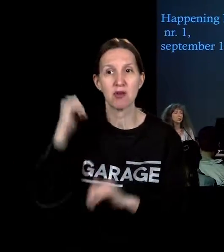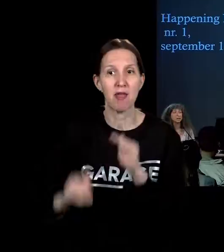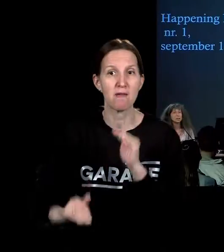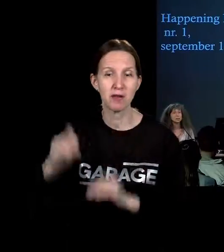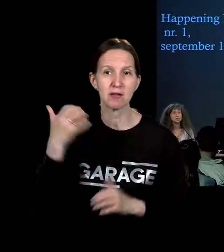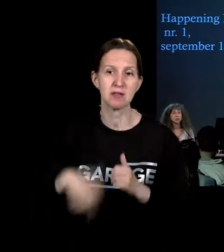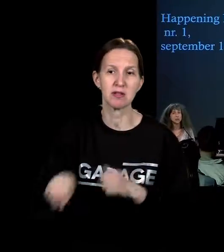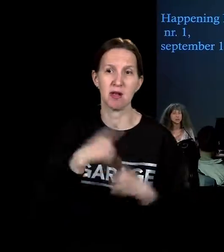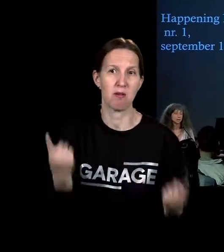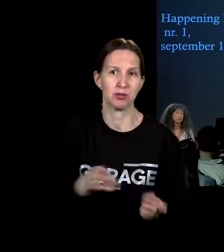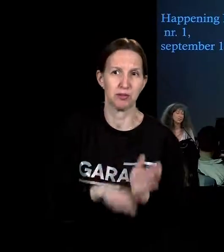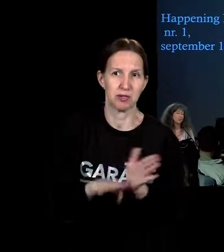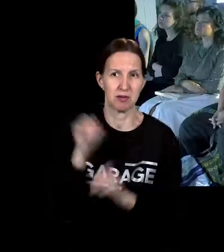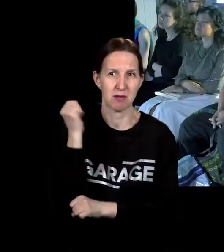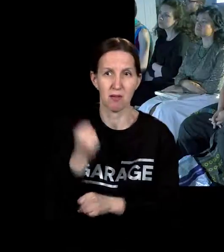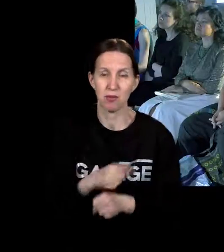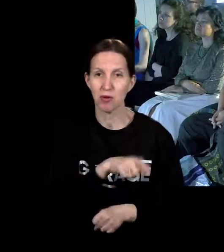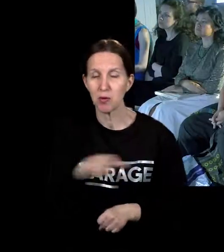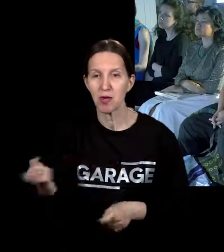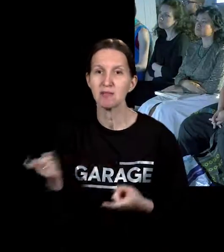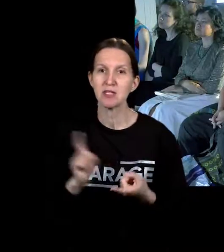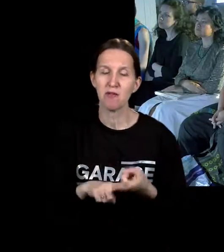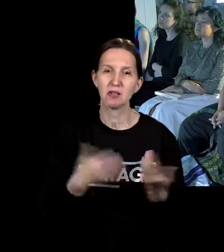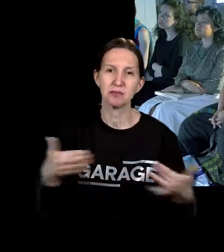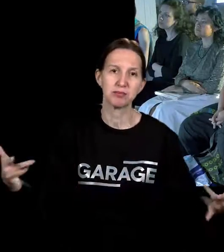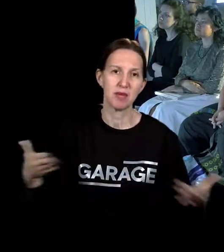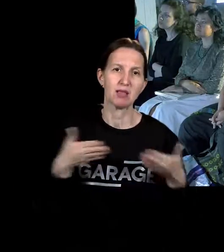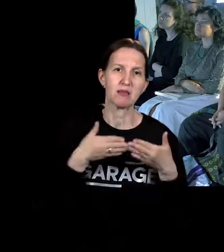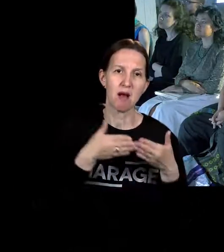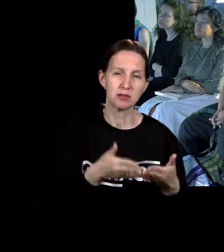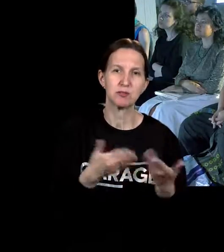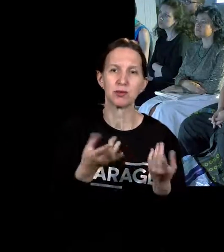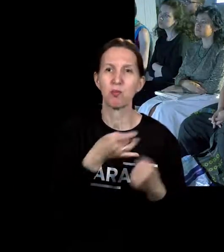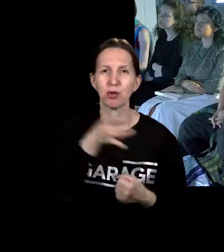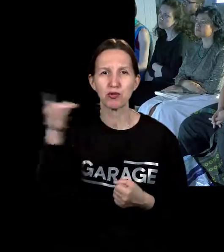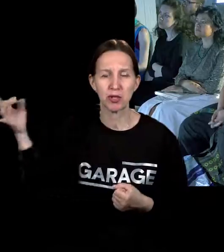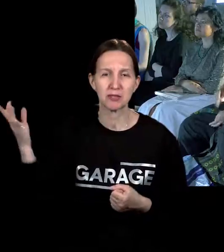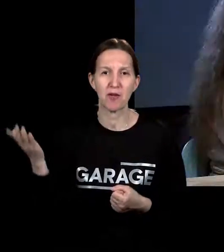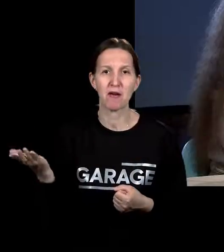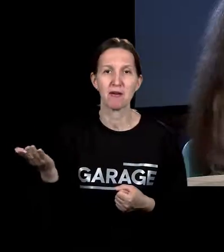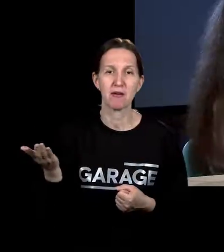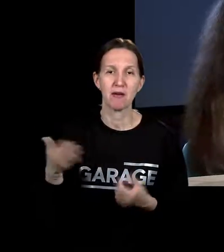среде ремесленников, связанных с транспортом, связанным с путешествиями, связанных с этими огромными